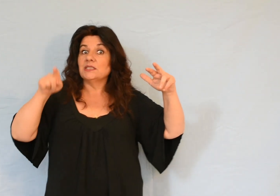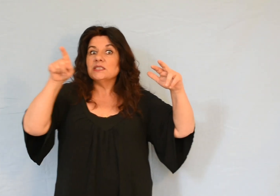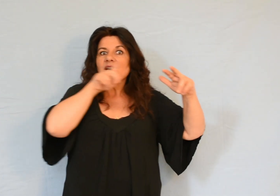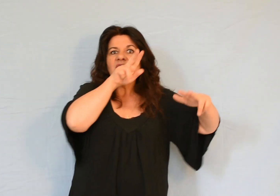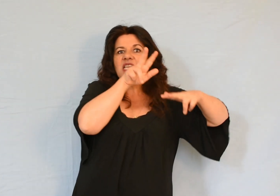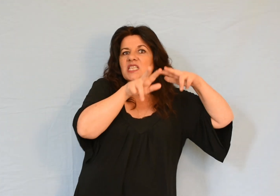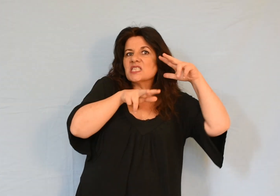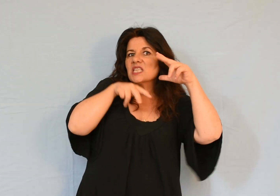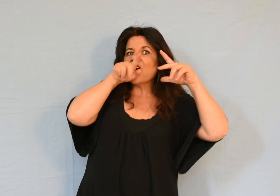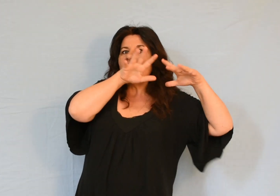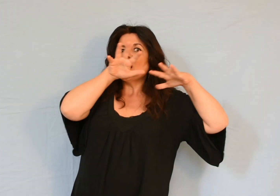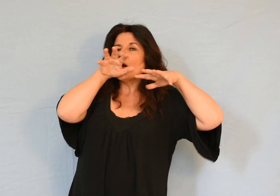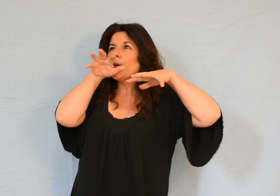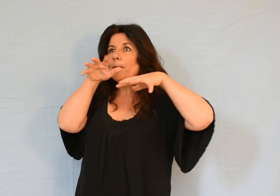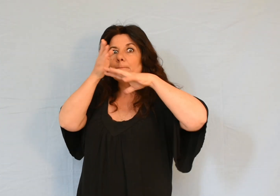dévorer l'enfant dès sa naissance.